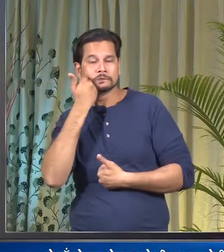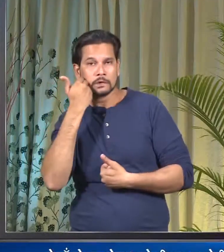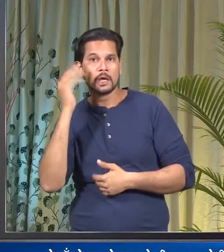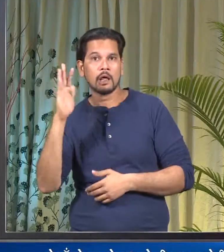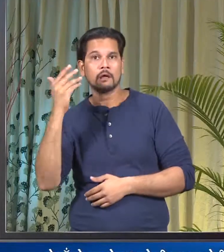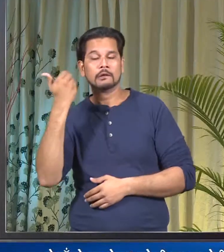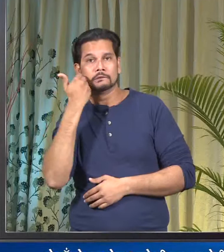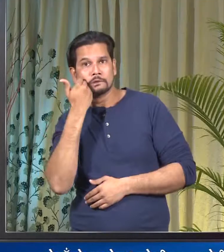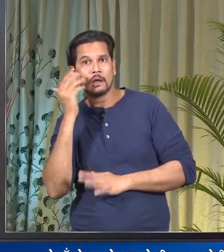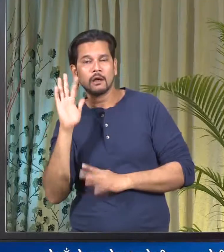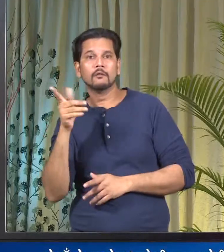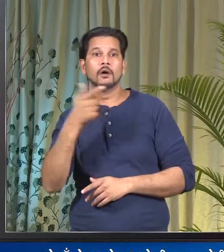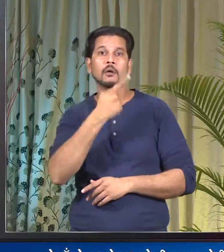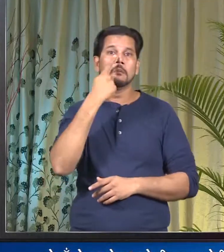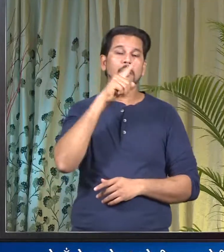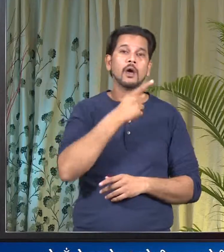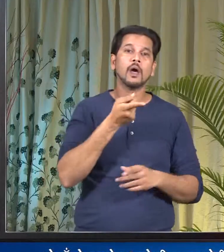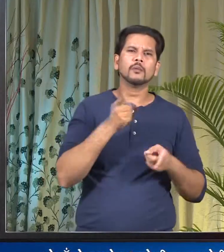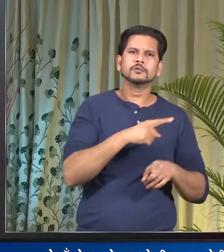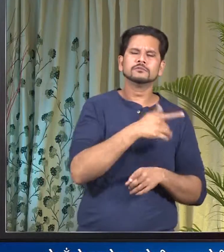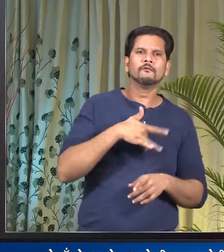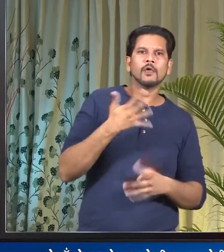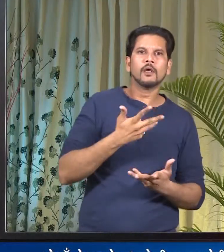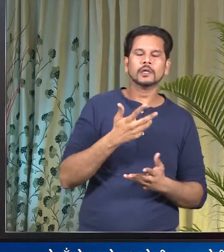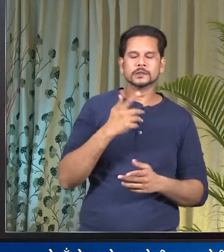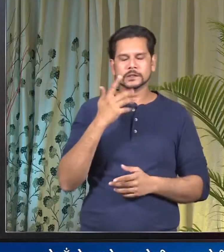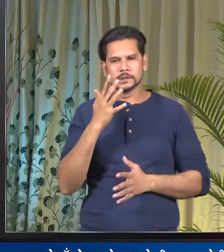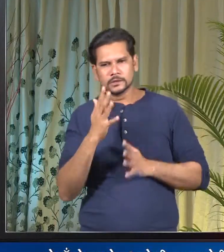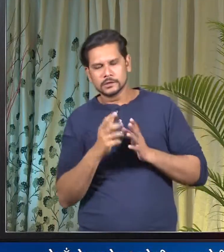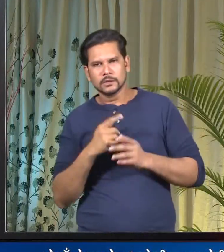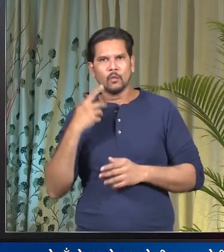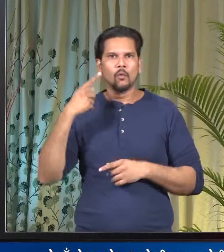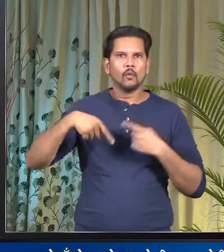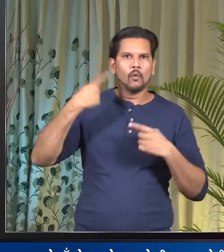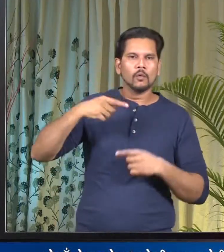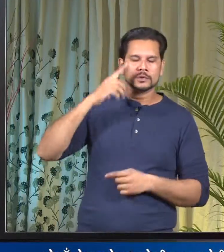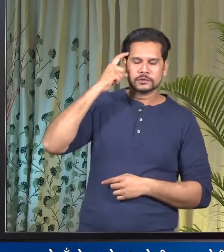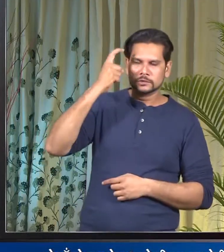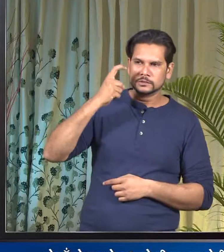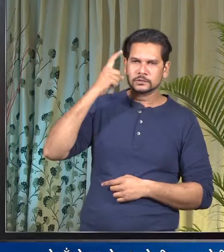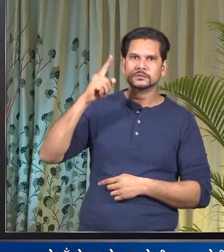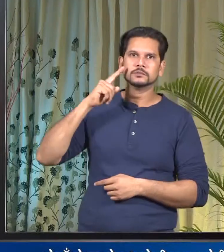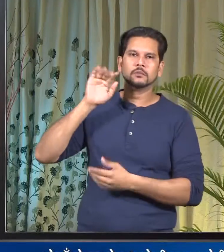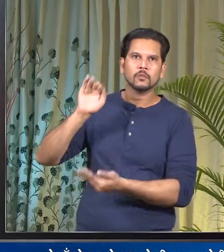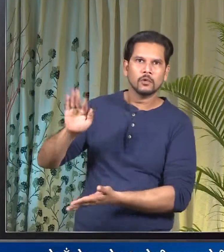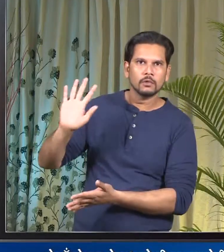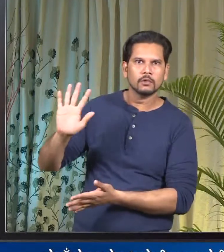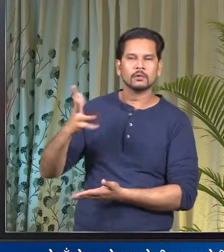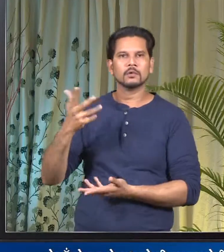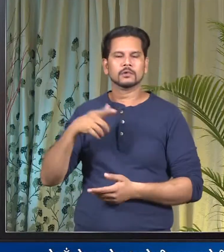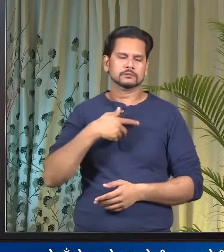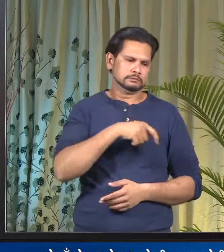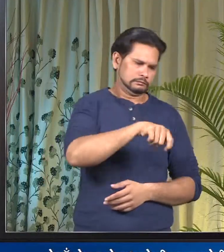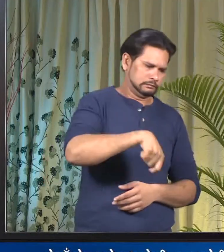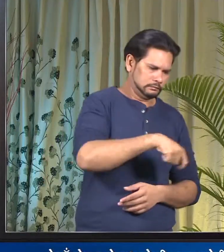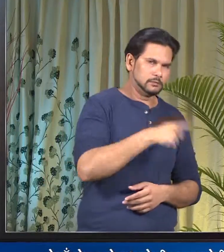तो मां को क्या होगा? बच्चे की याद सताएगी खाना बना रही होंगी